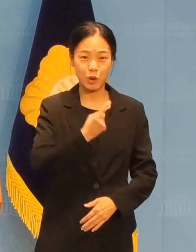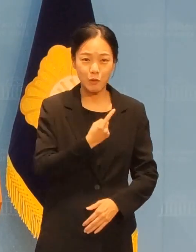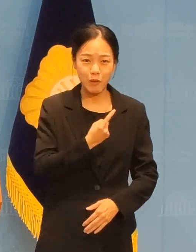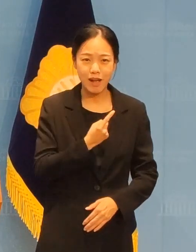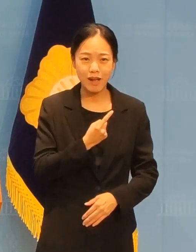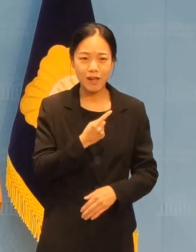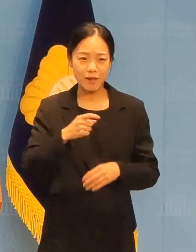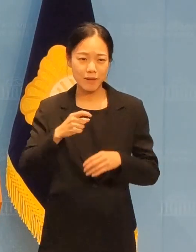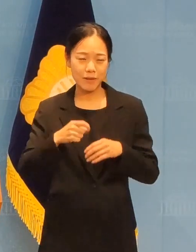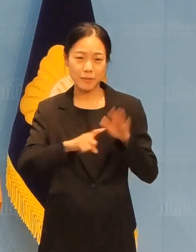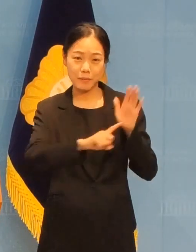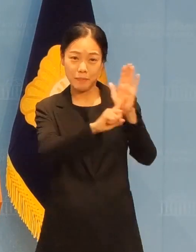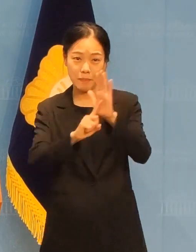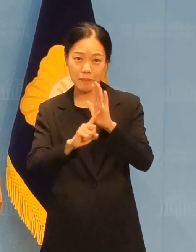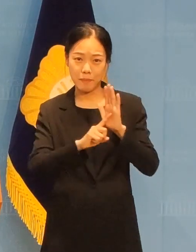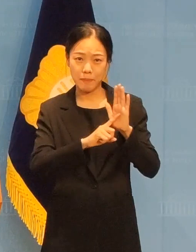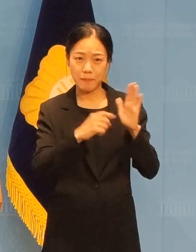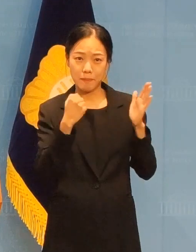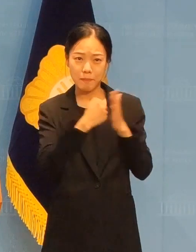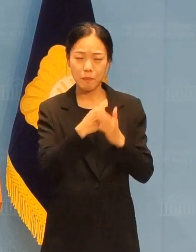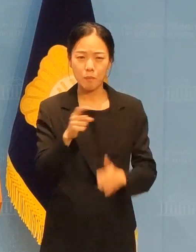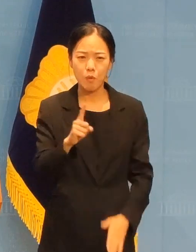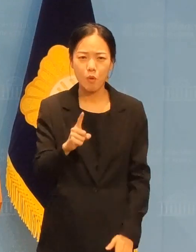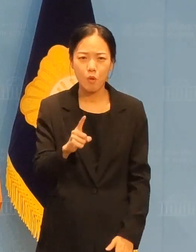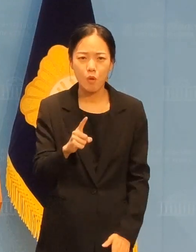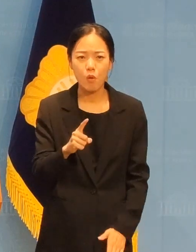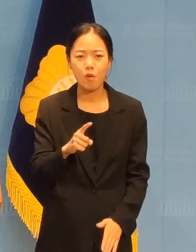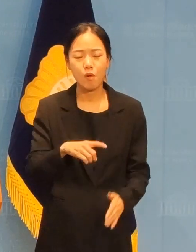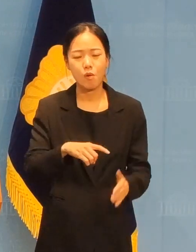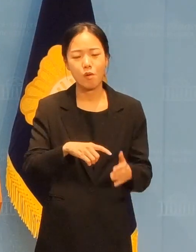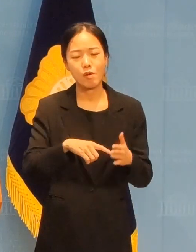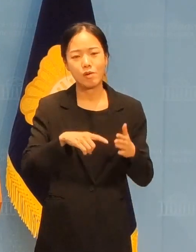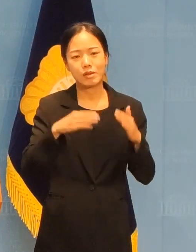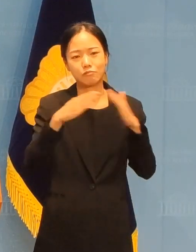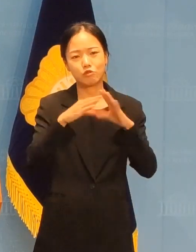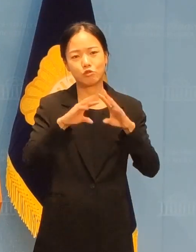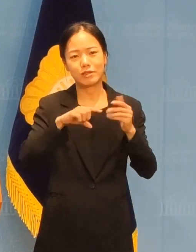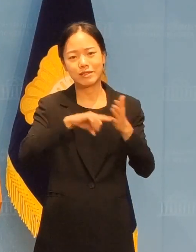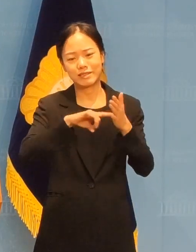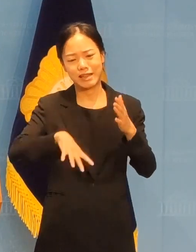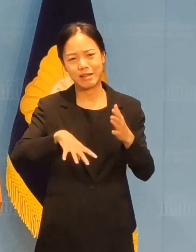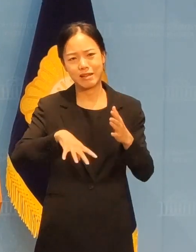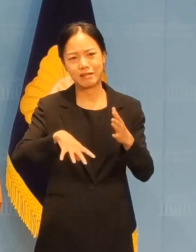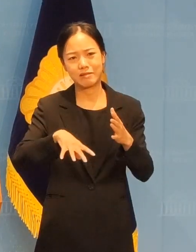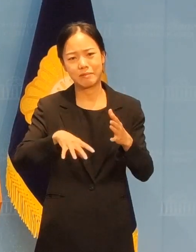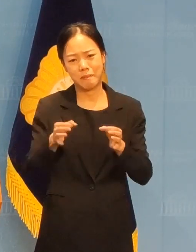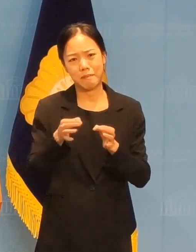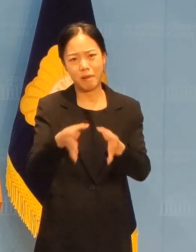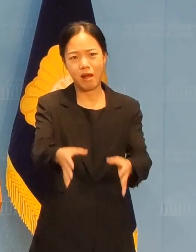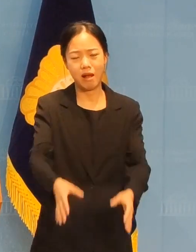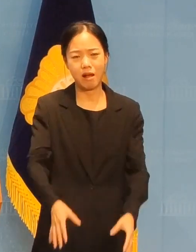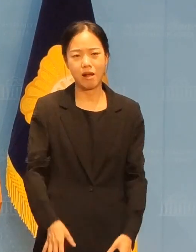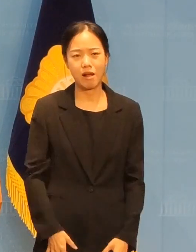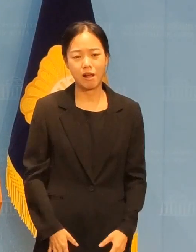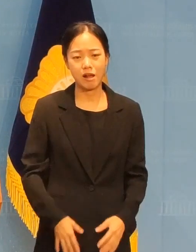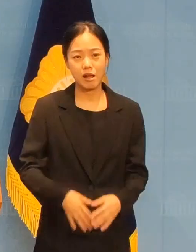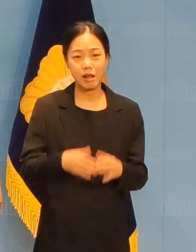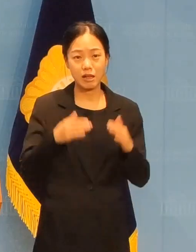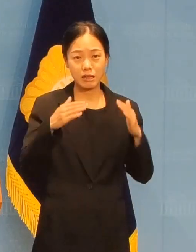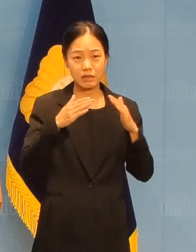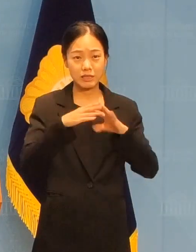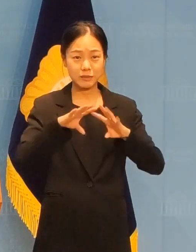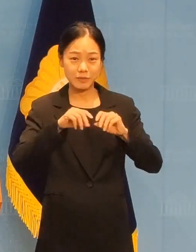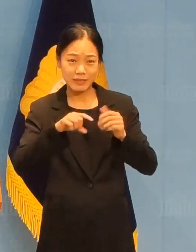국민의 지갑을 노리는 역대 최악의 세금 폭탄이었습니다. 세금으로 집값을 잡지